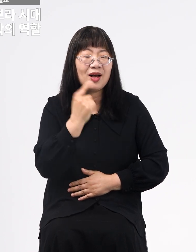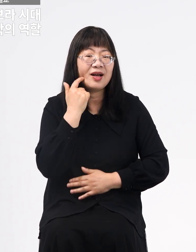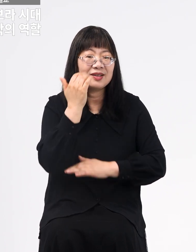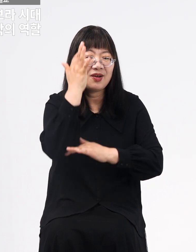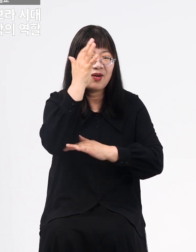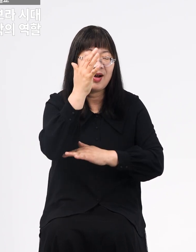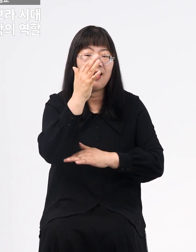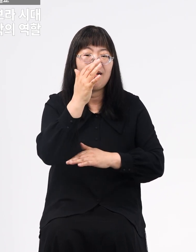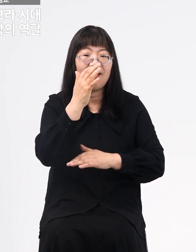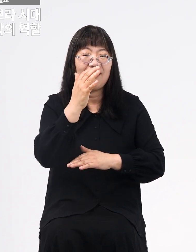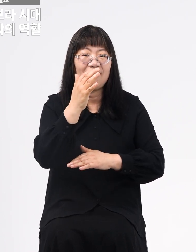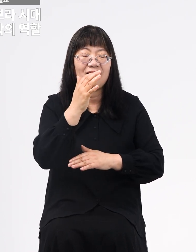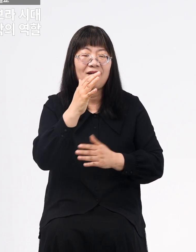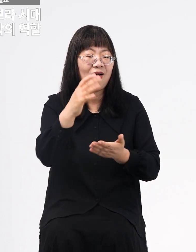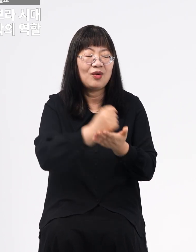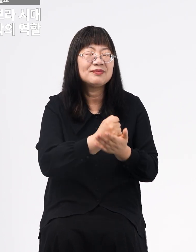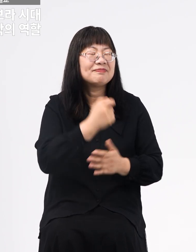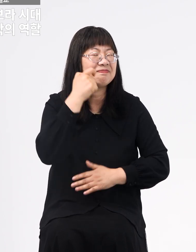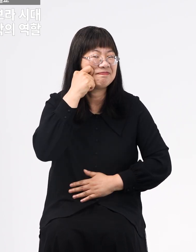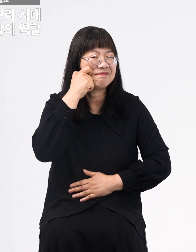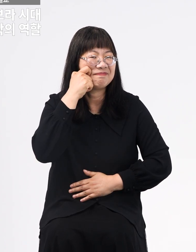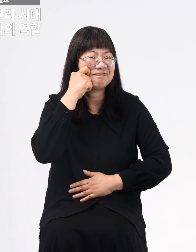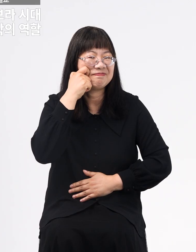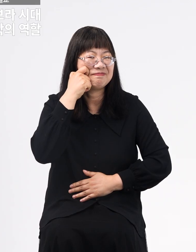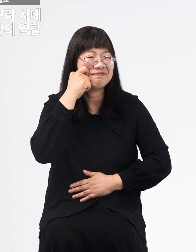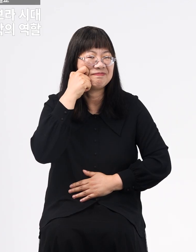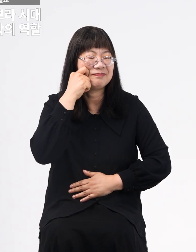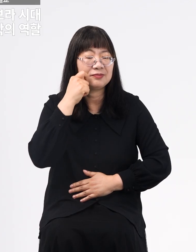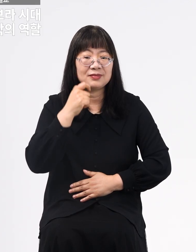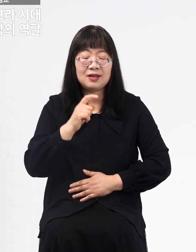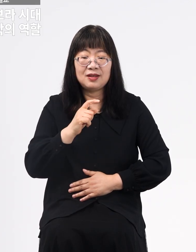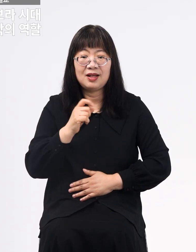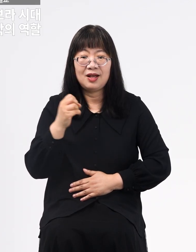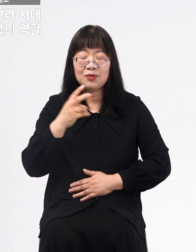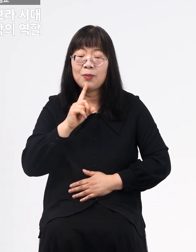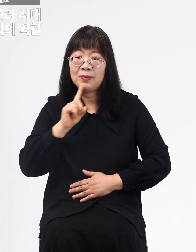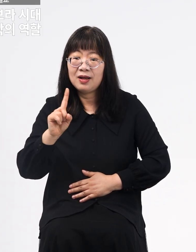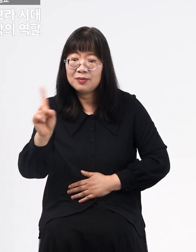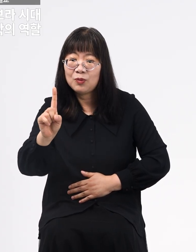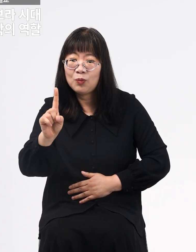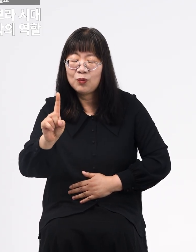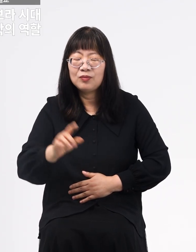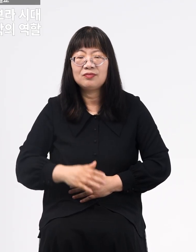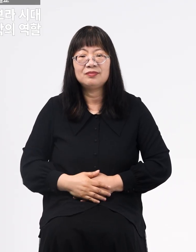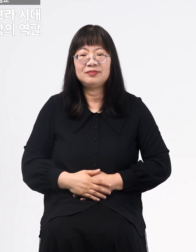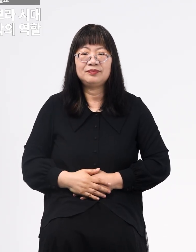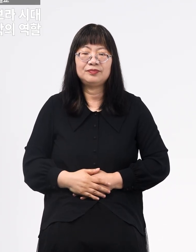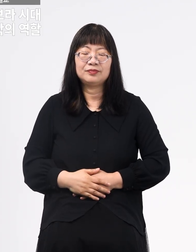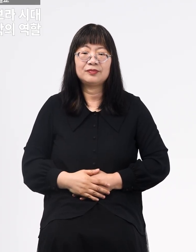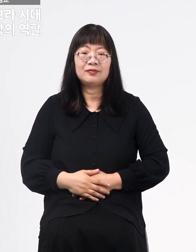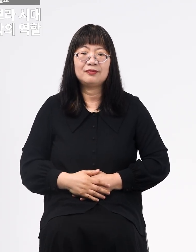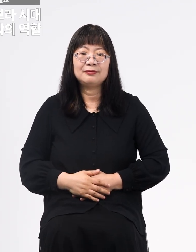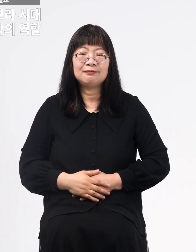영광을 얻지는 못할 것이다. 그러면서 이런 얘기를 합니다. 뜻밖의